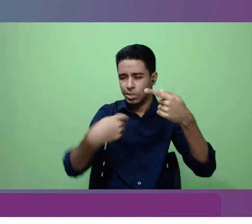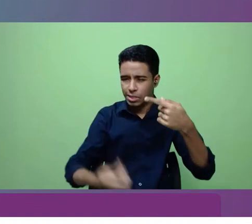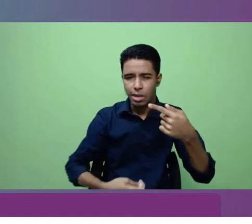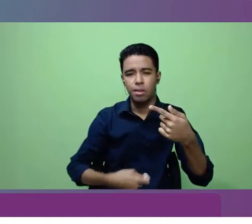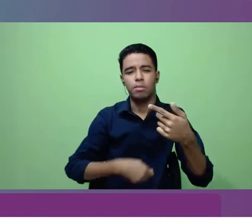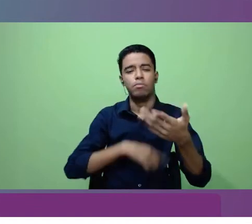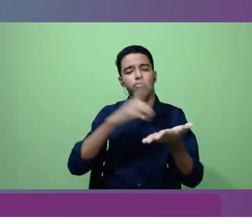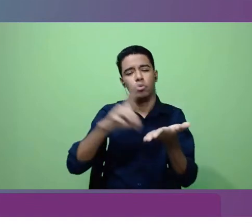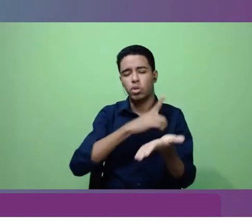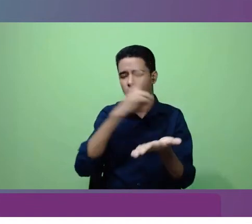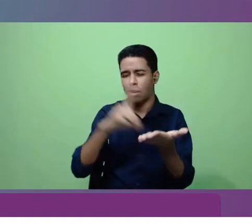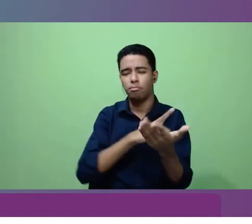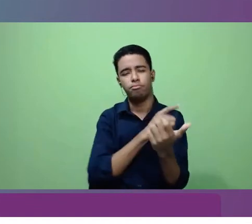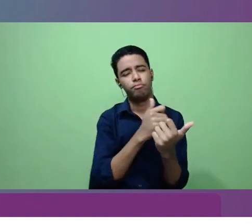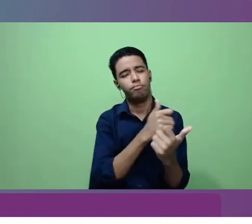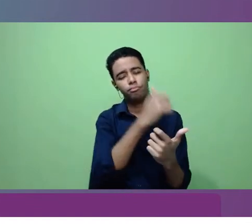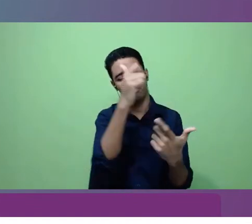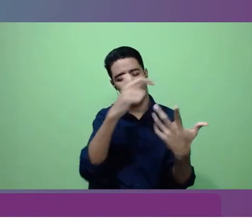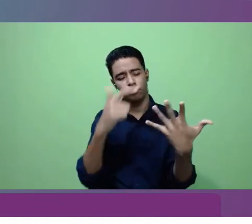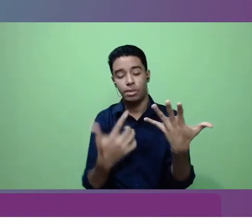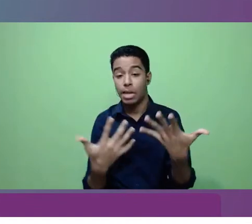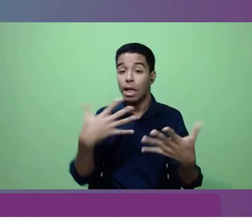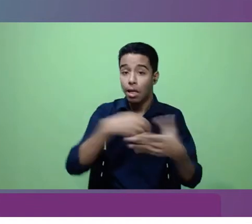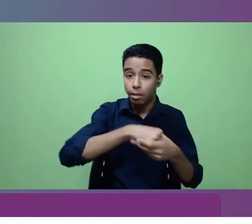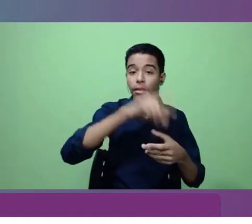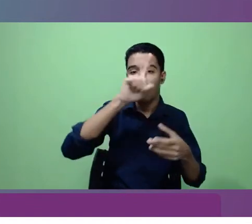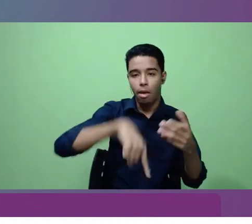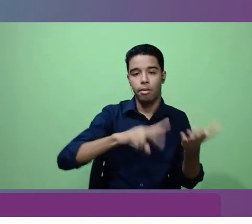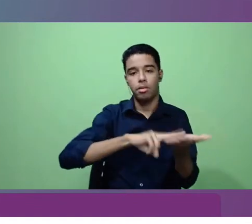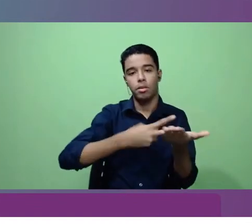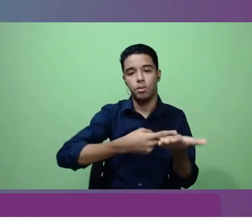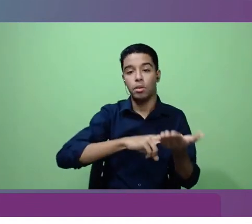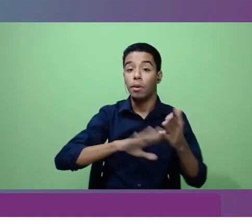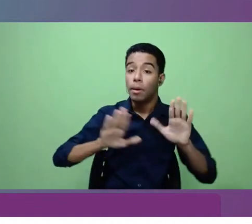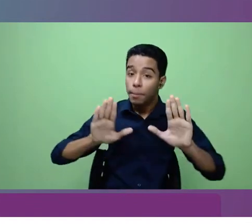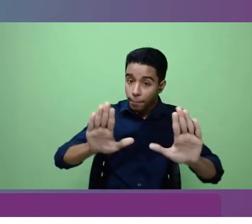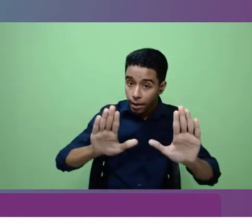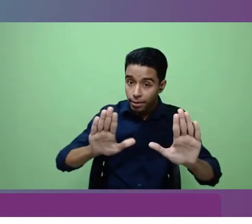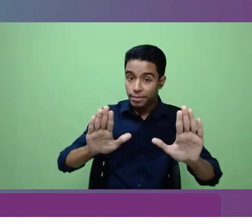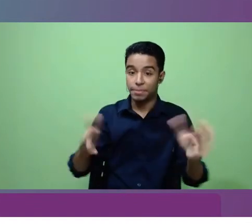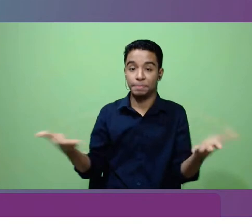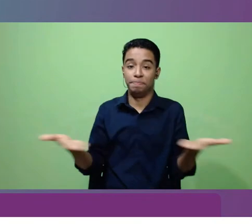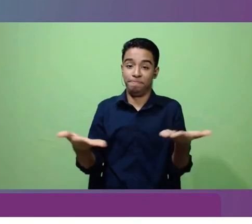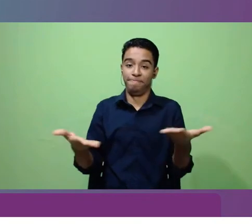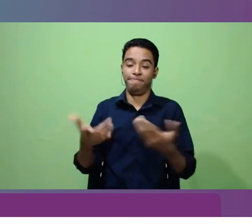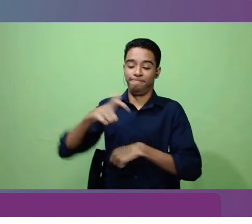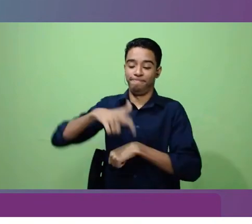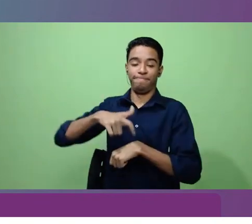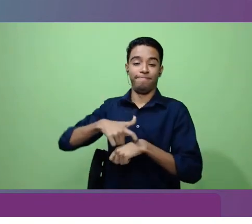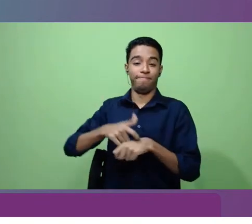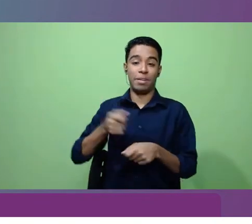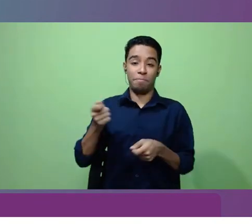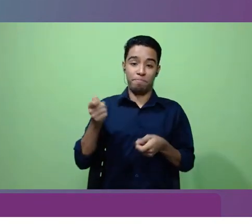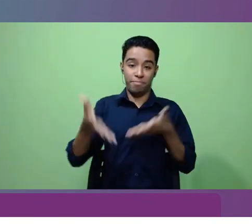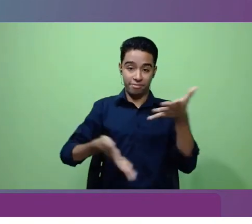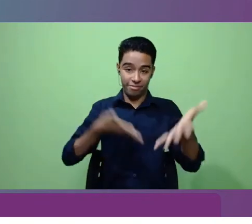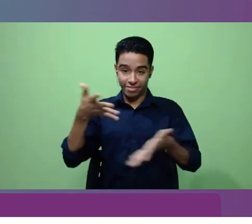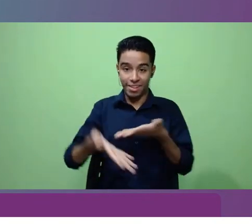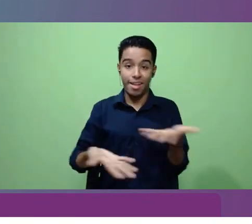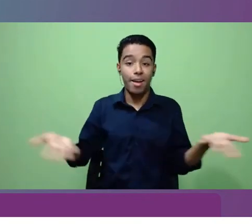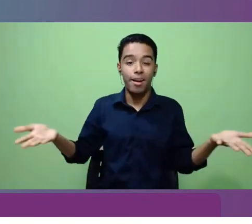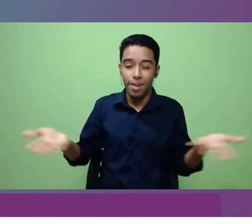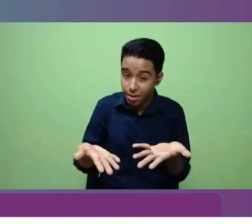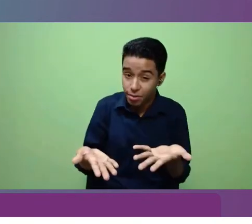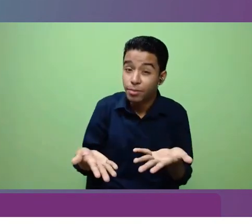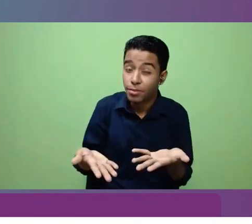tudo isso características de tradução. Só que o momento da atuação é no aqui e no agora. Então,